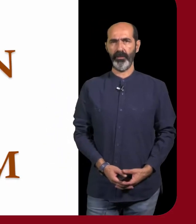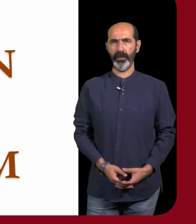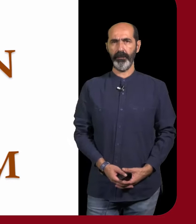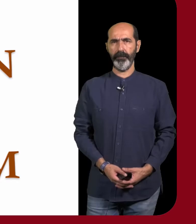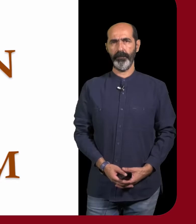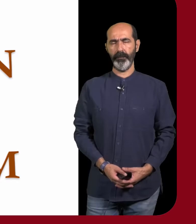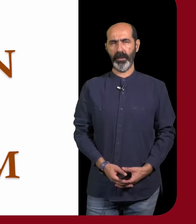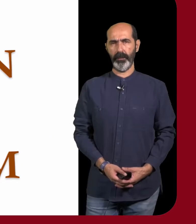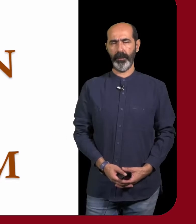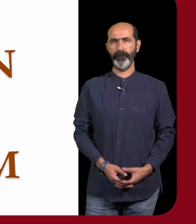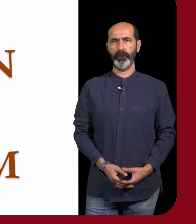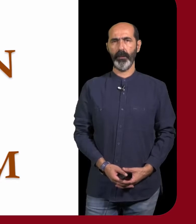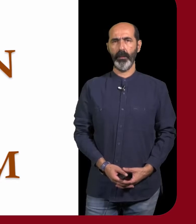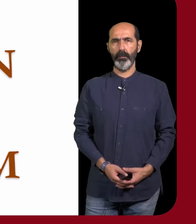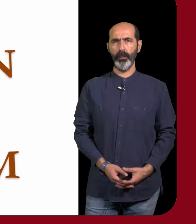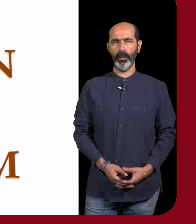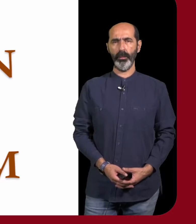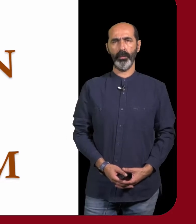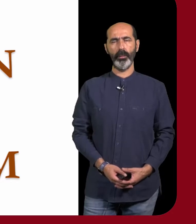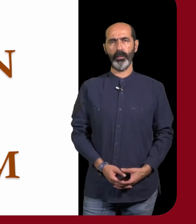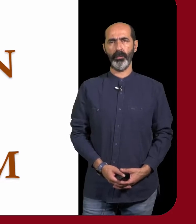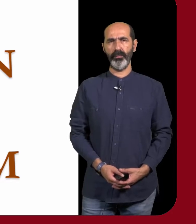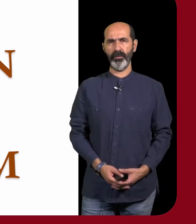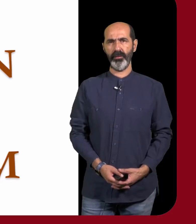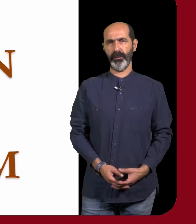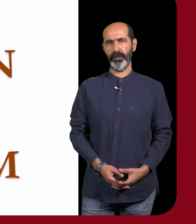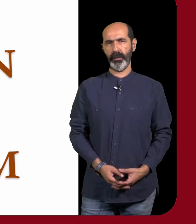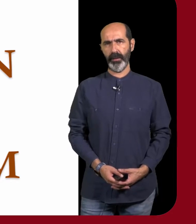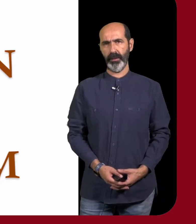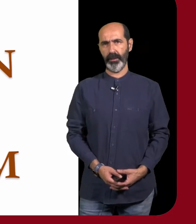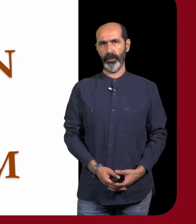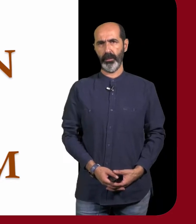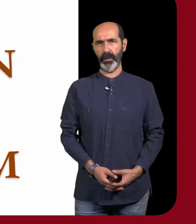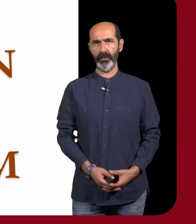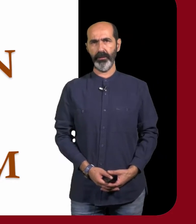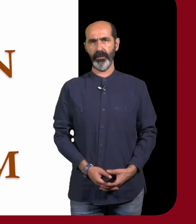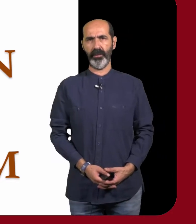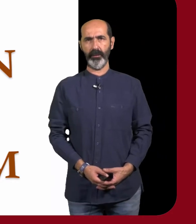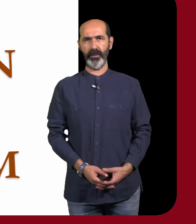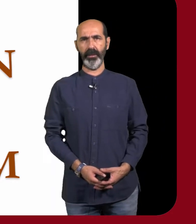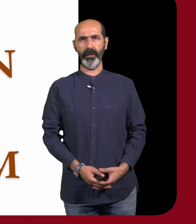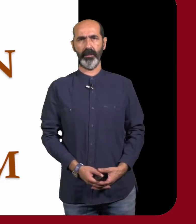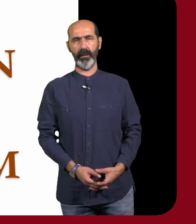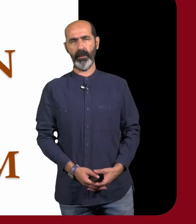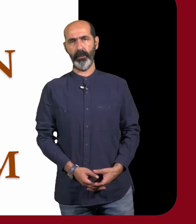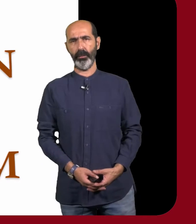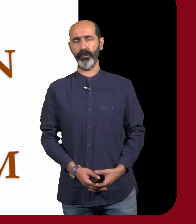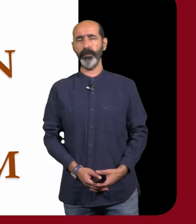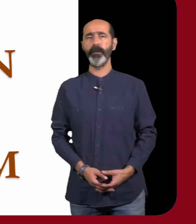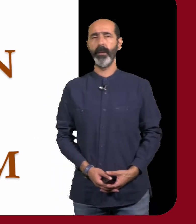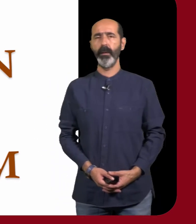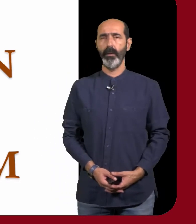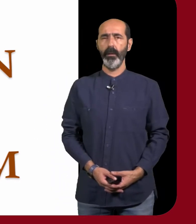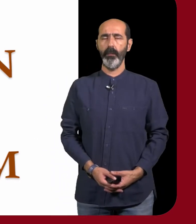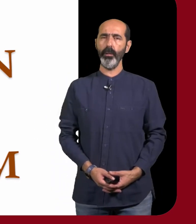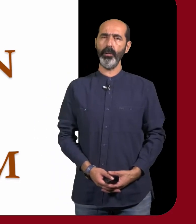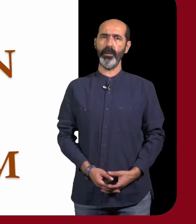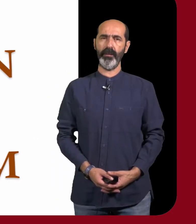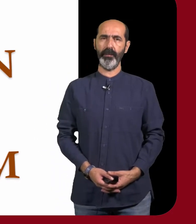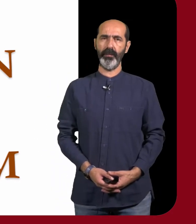arkadaşlar Merhaba bugün 9. sınıf tarih konularının işlenmesine devam ediyoruz